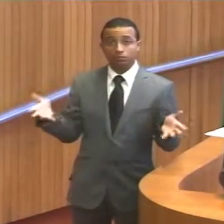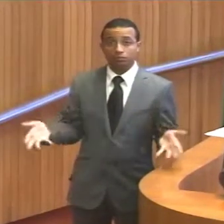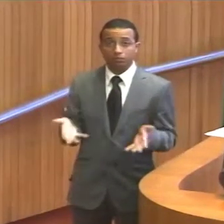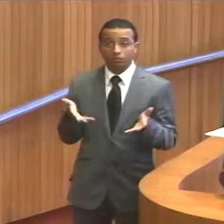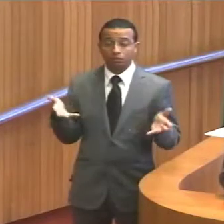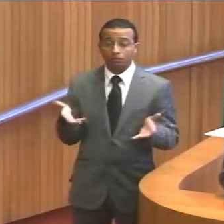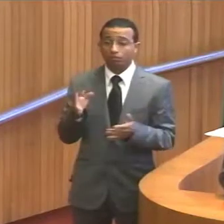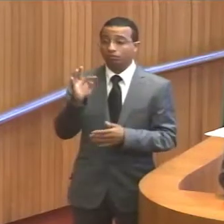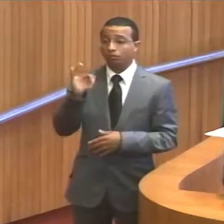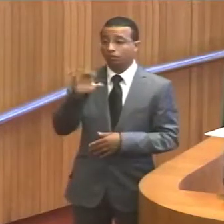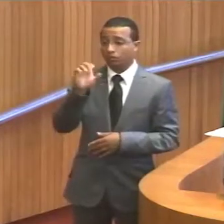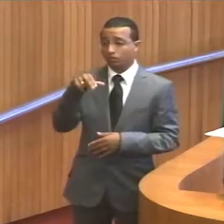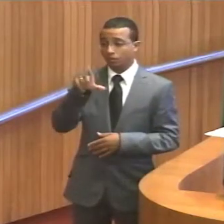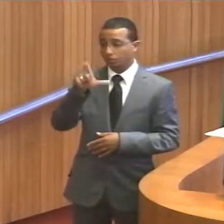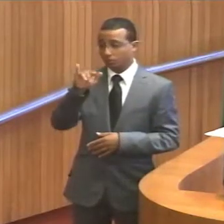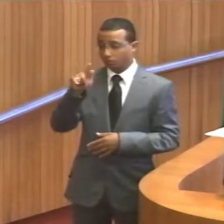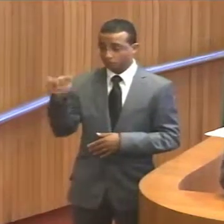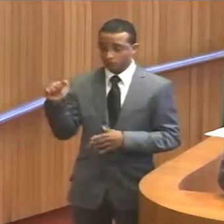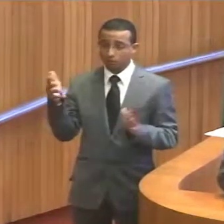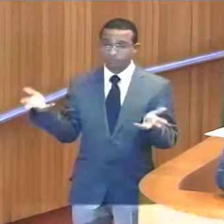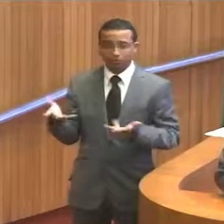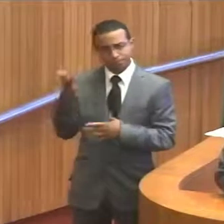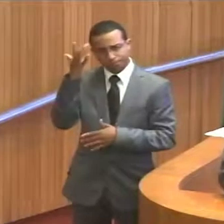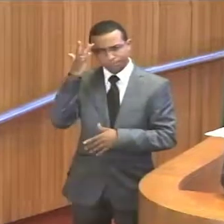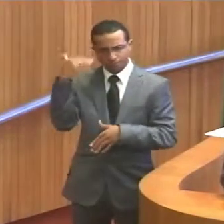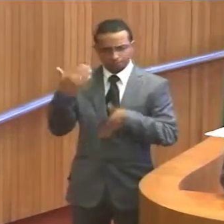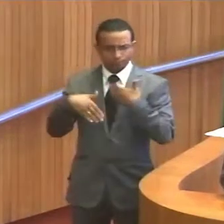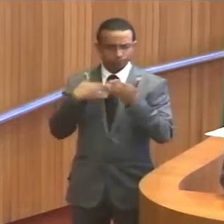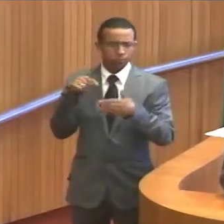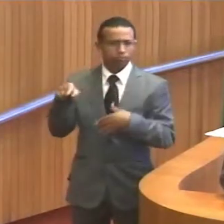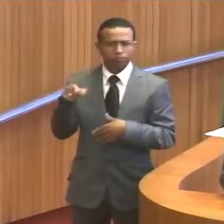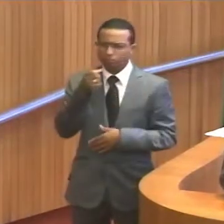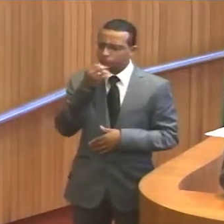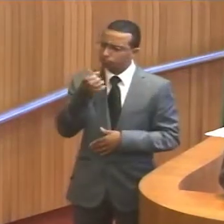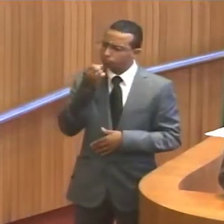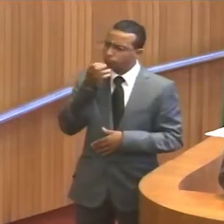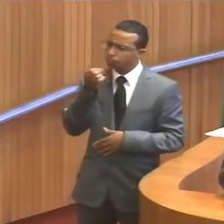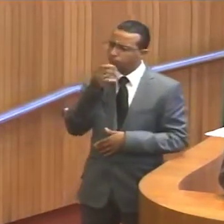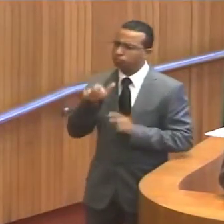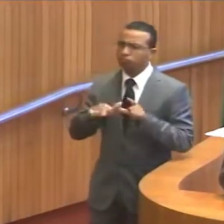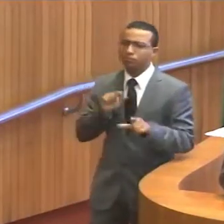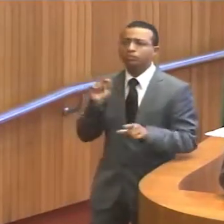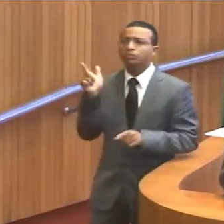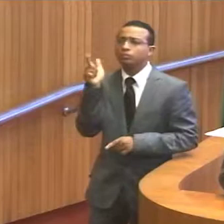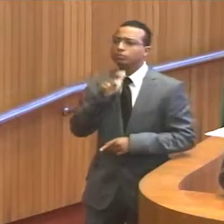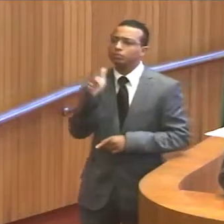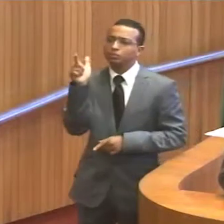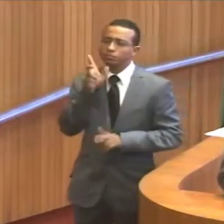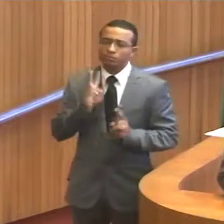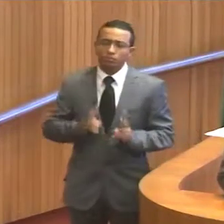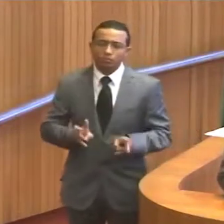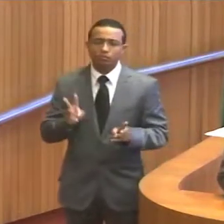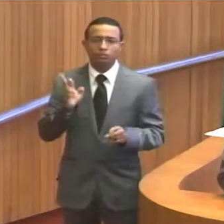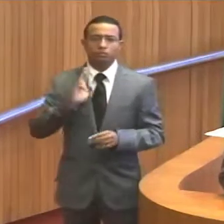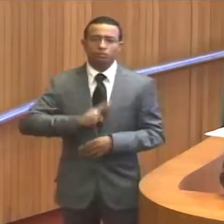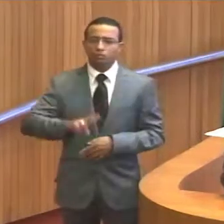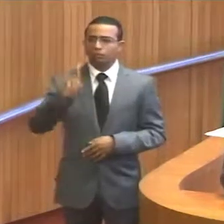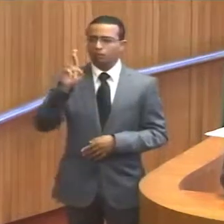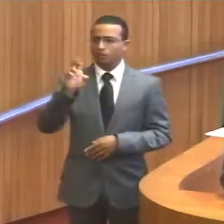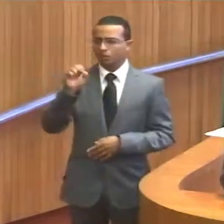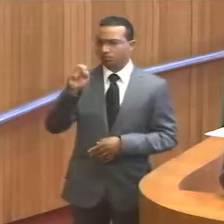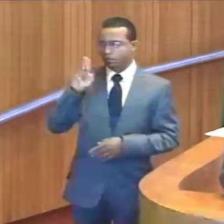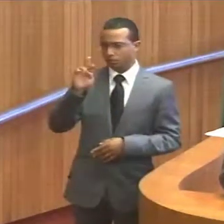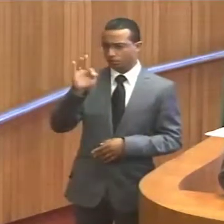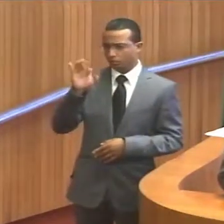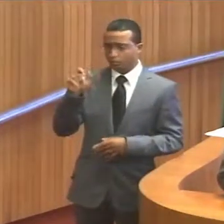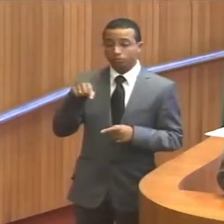e inovação, os resultados foram extremamente satisfatórios, conseguindo sempre grandes resultados. E aí está